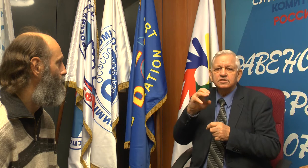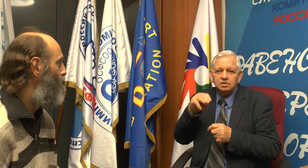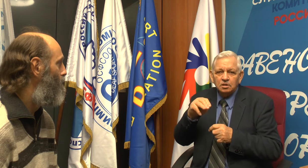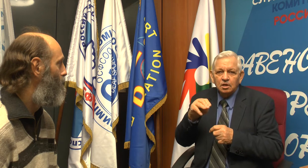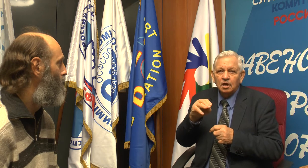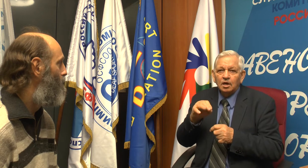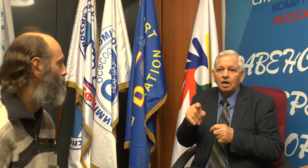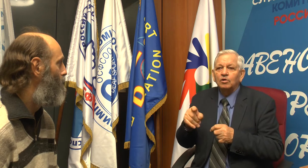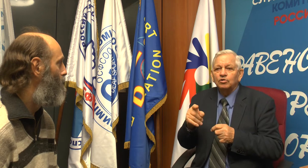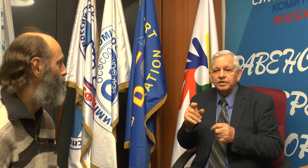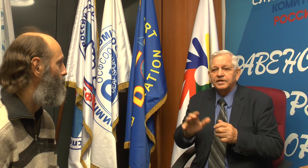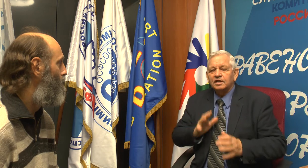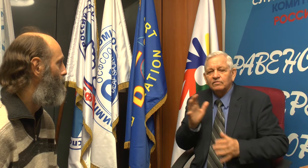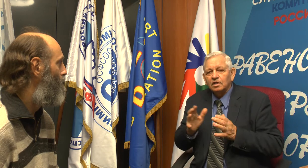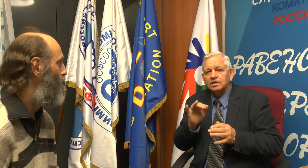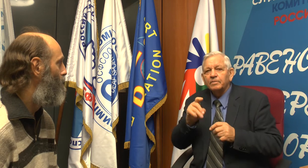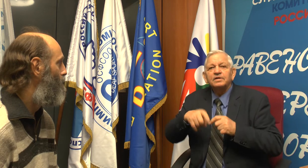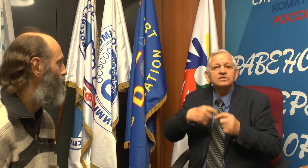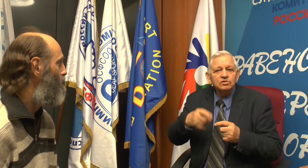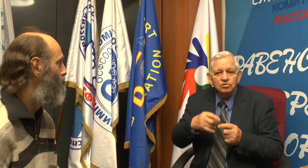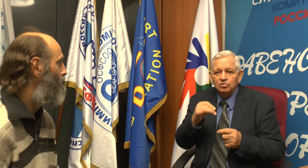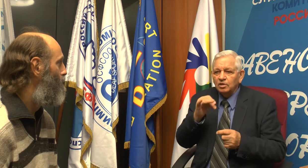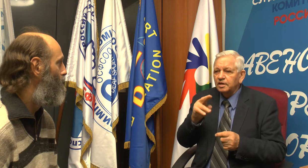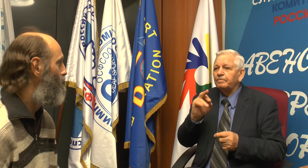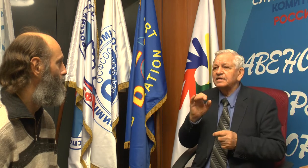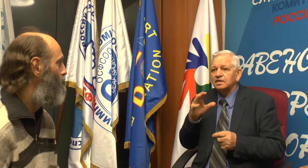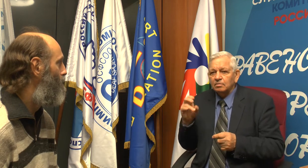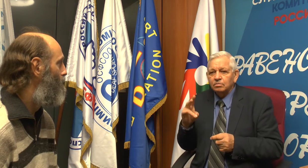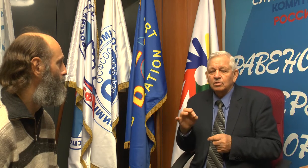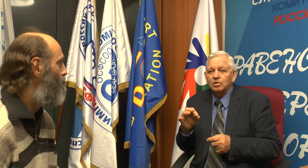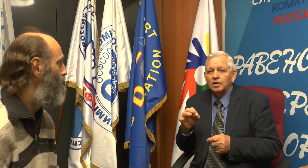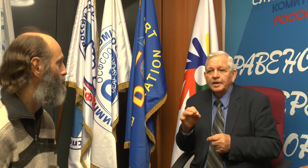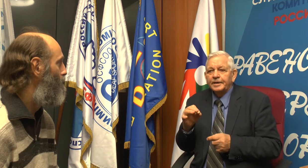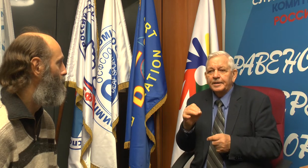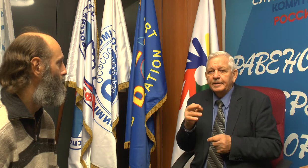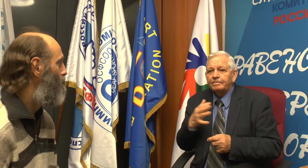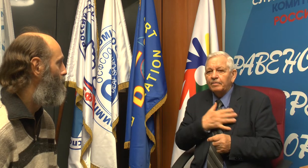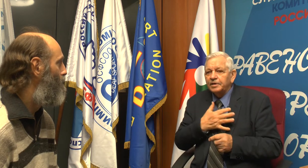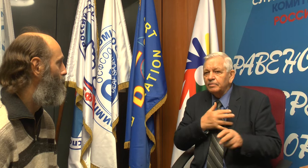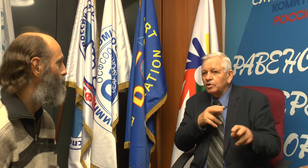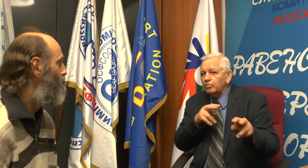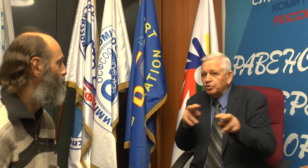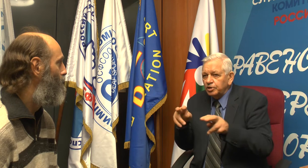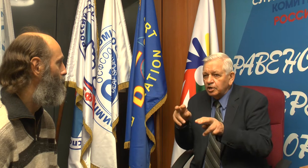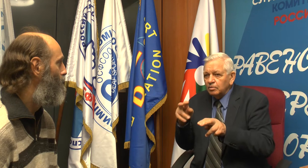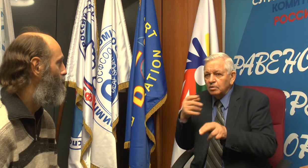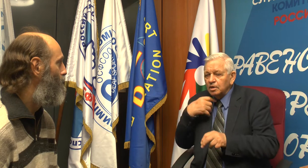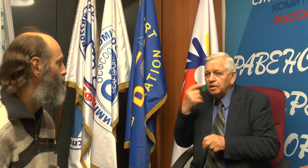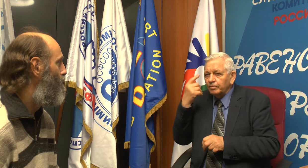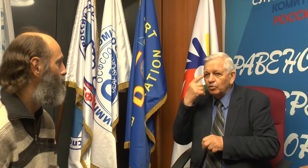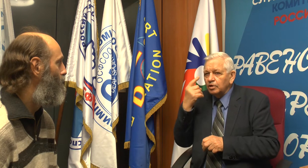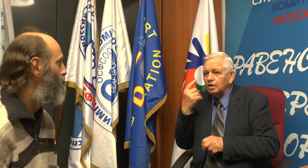суммист. А он дрывался и по дзюдо, и по самбо. И по моим наблюдениям я понял